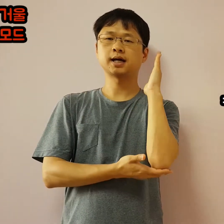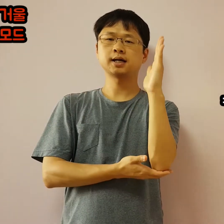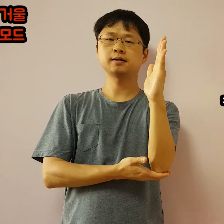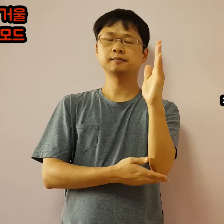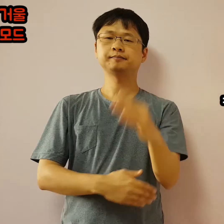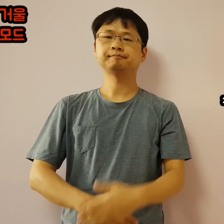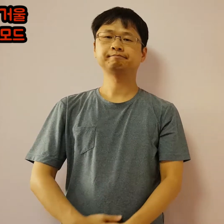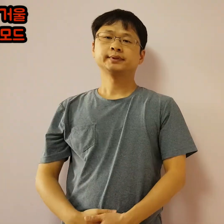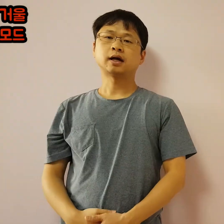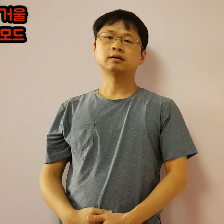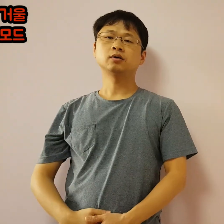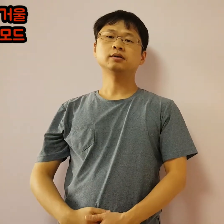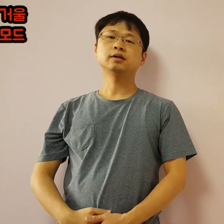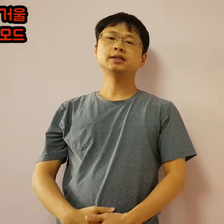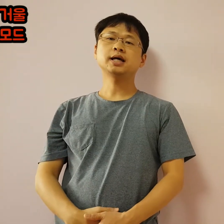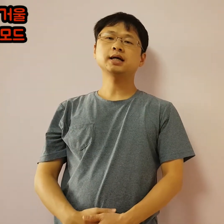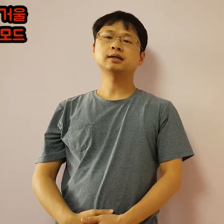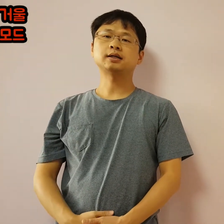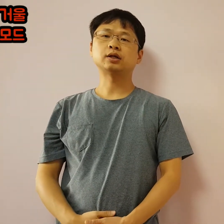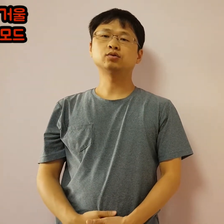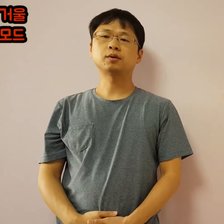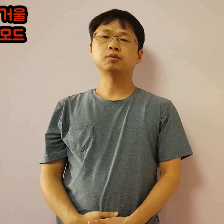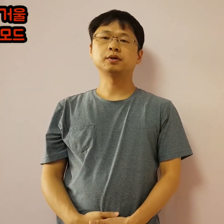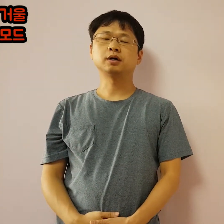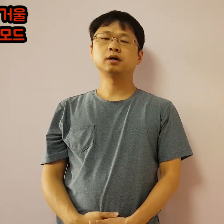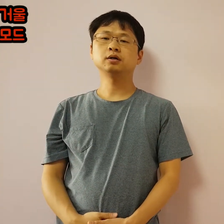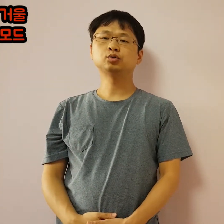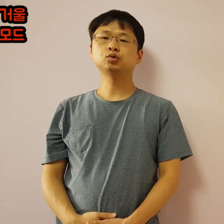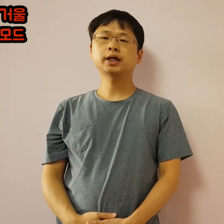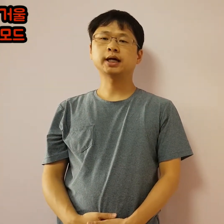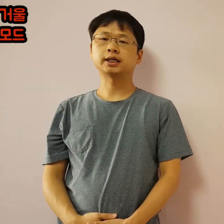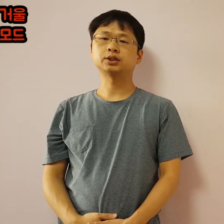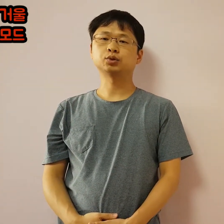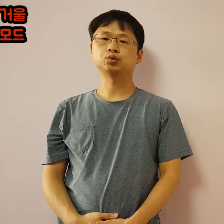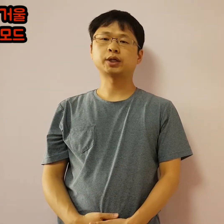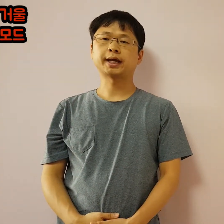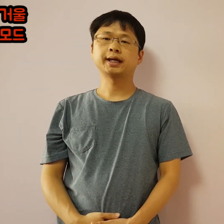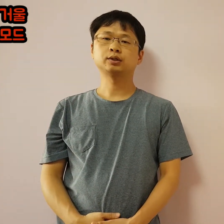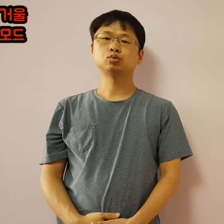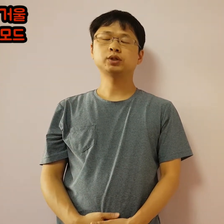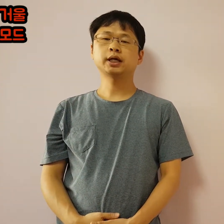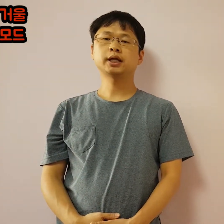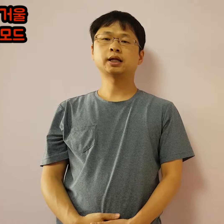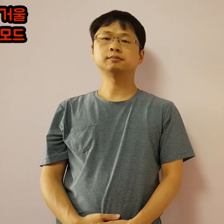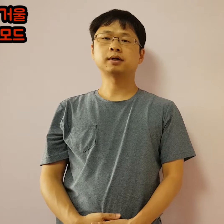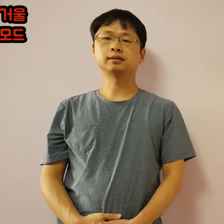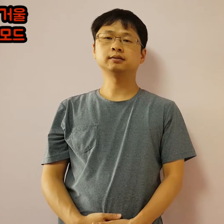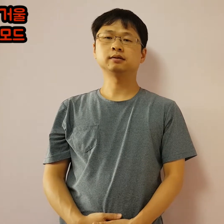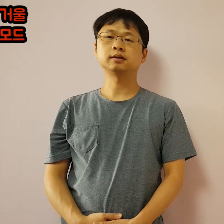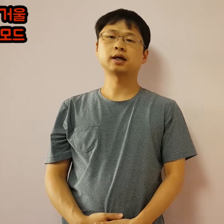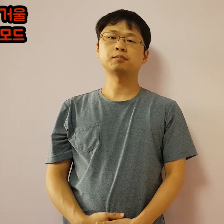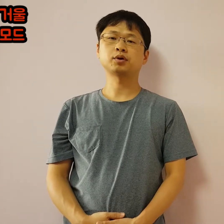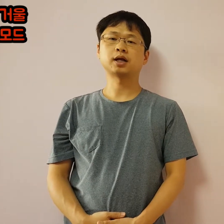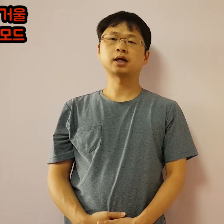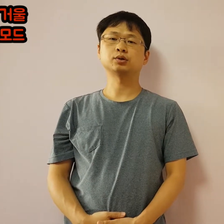소설입니다. 자, 그리고 어떤 이야기를 나누다 보면 주제가 있겠죠. 주제. 주제라는 말은 어떻게 표현할까요?